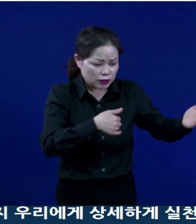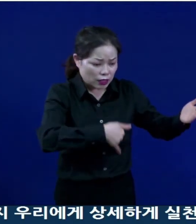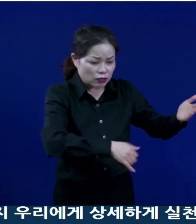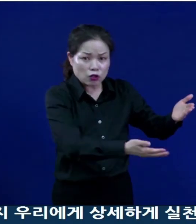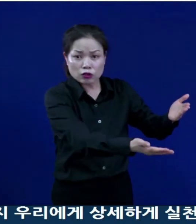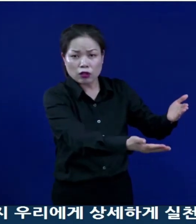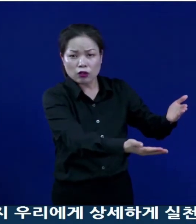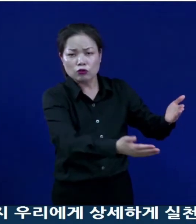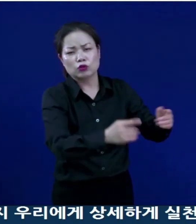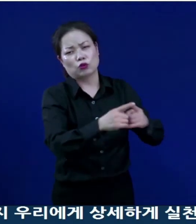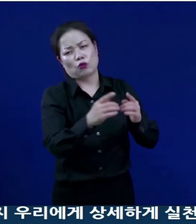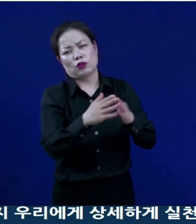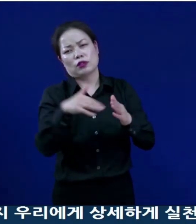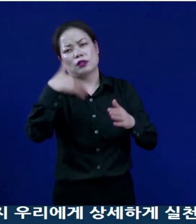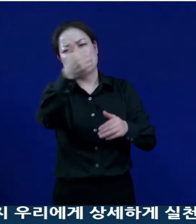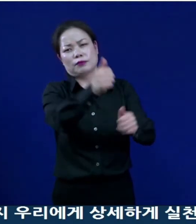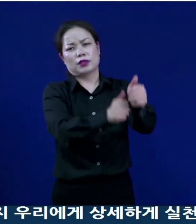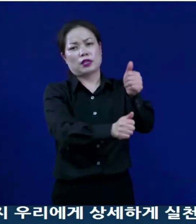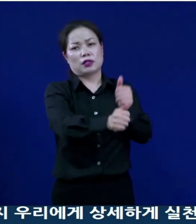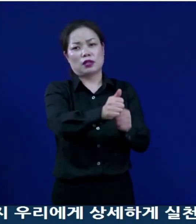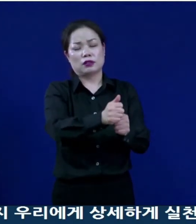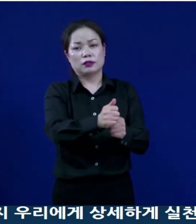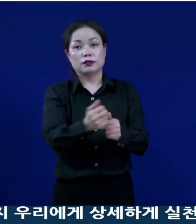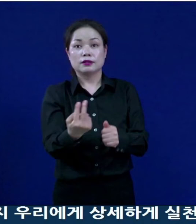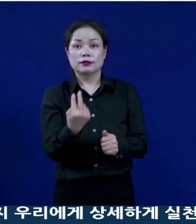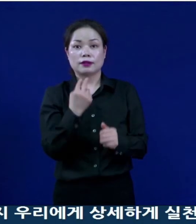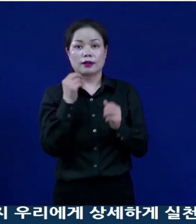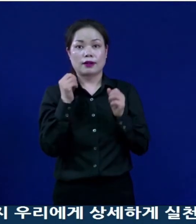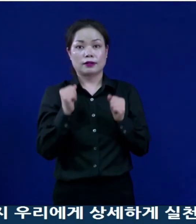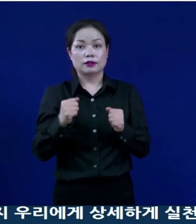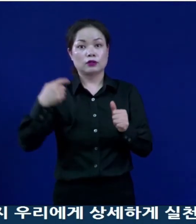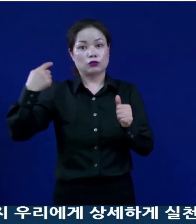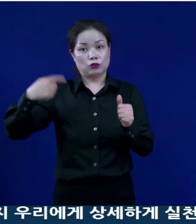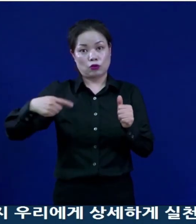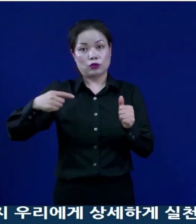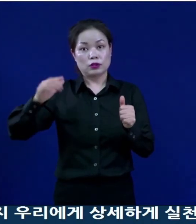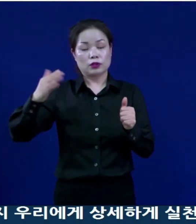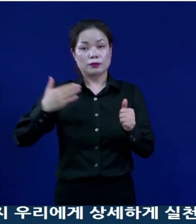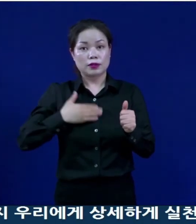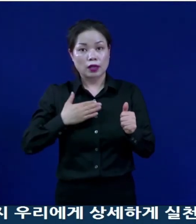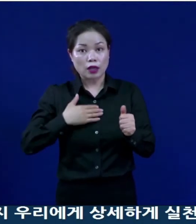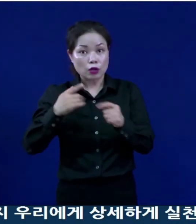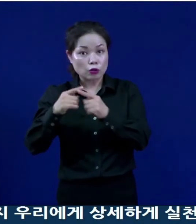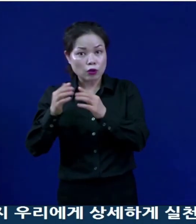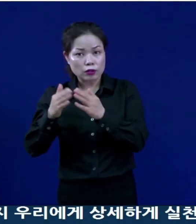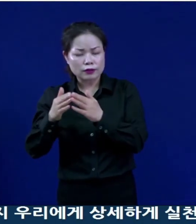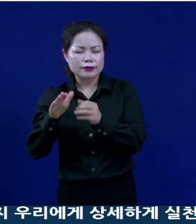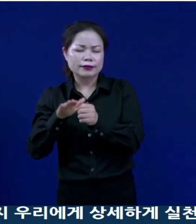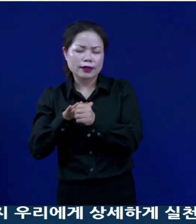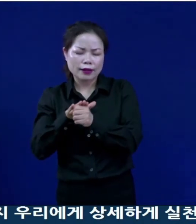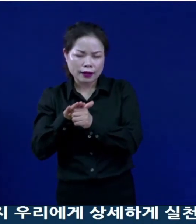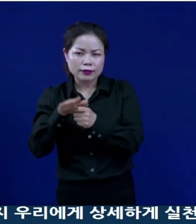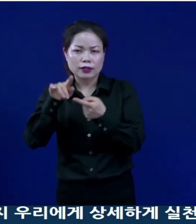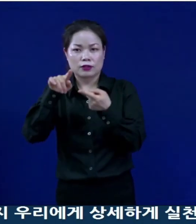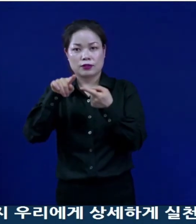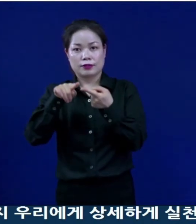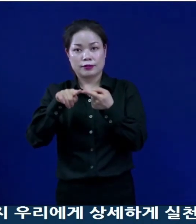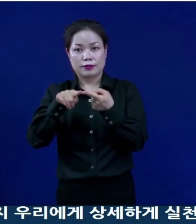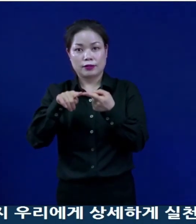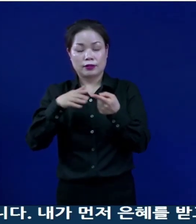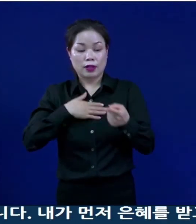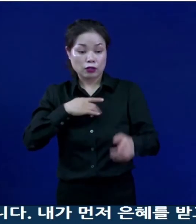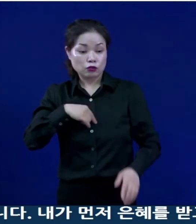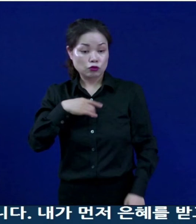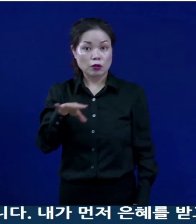자녀들에게 우리 교회의 다음 세대들에게 살아있는 교육입니다. 내가 얼마나 교회를 사랑하는지 내가